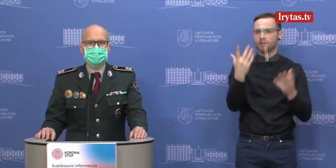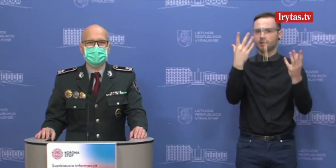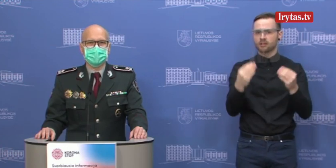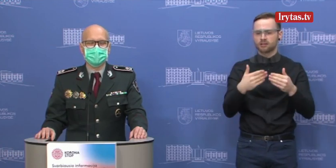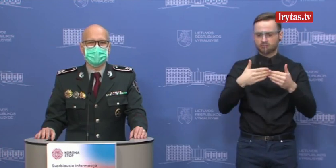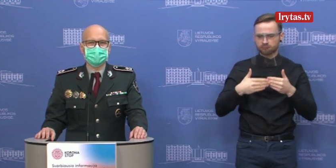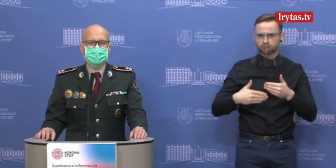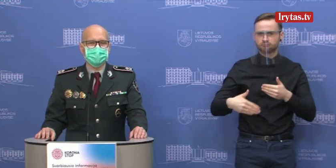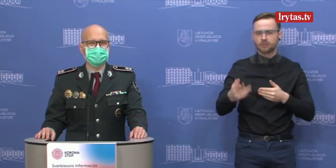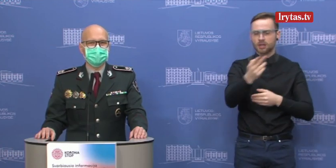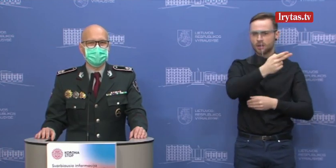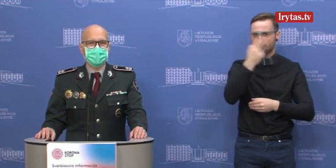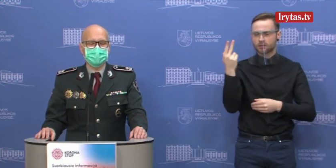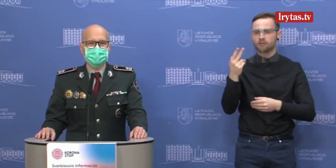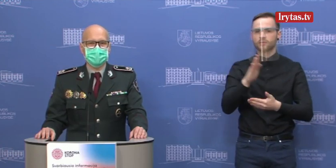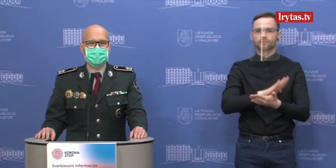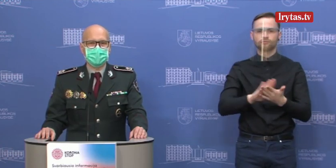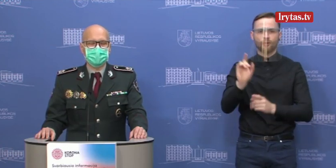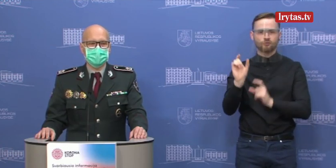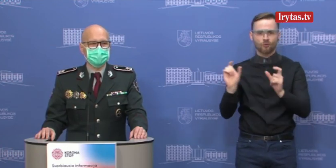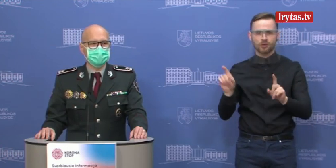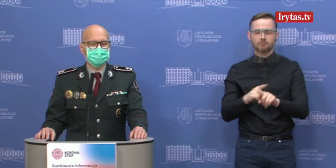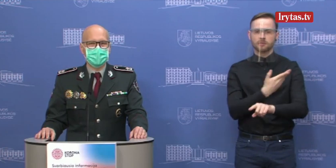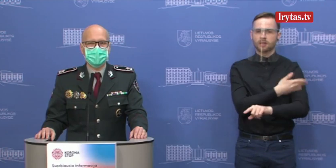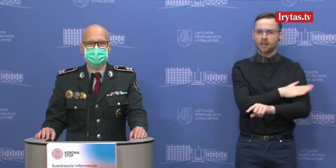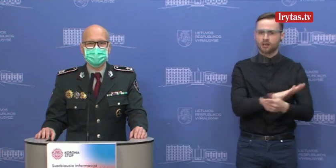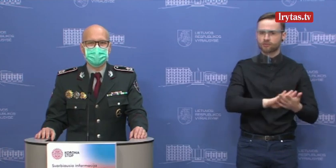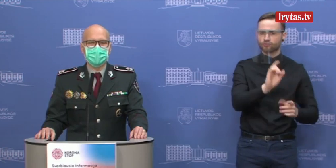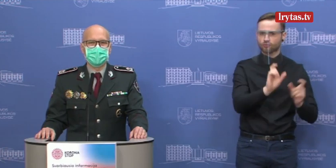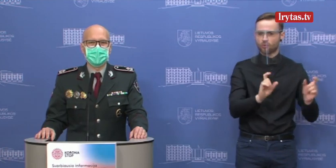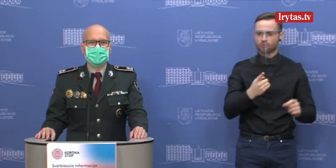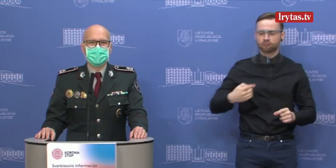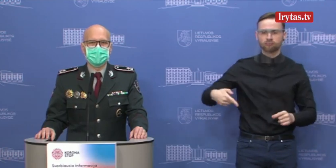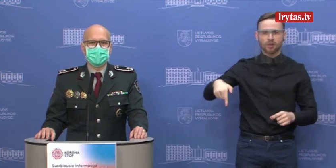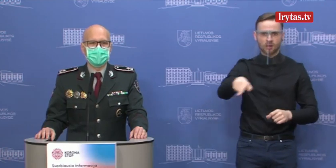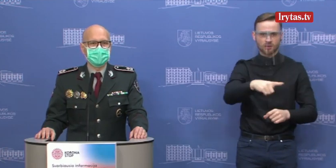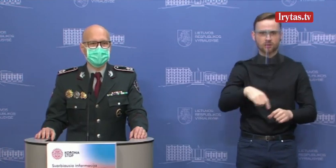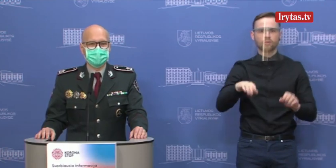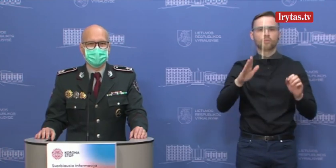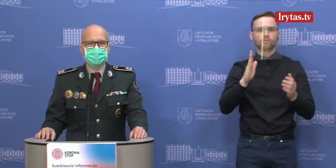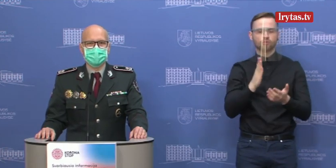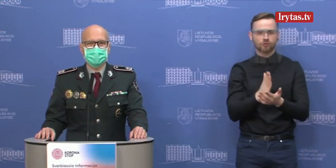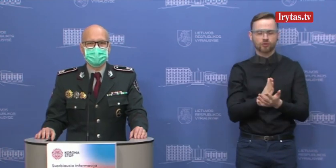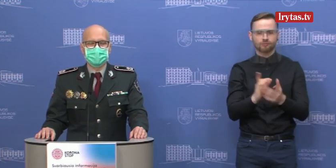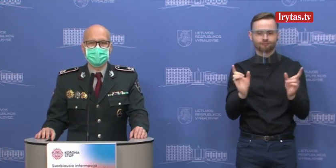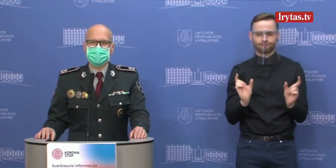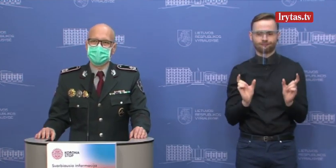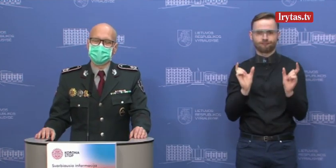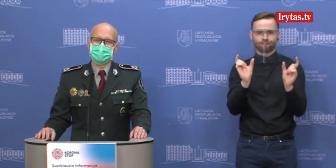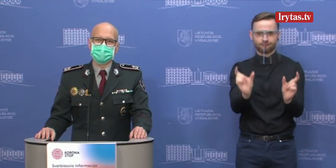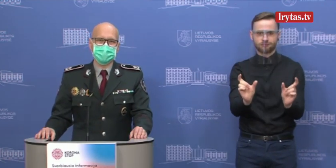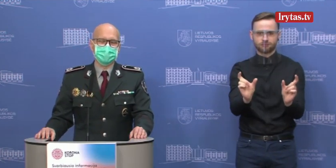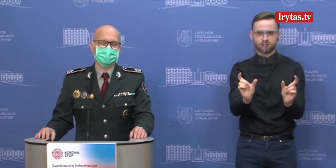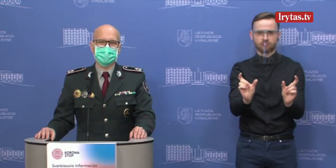dienos Lietuvos Respublikos piliečiams ir Lenkijos Respublikos piliečiams buvo panaikintas apribojimas atvykti